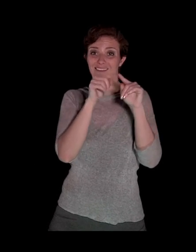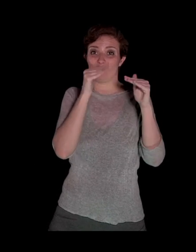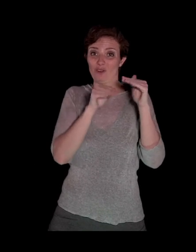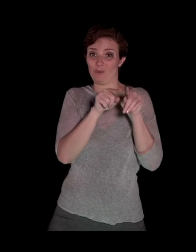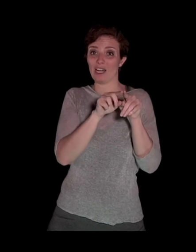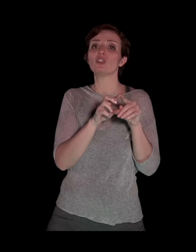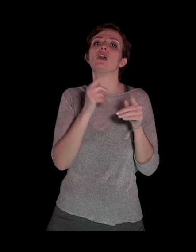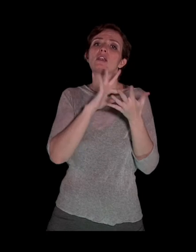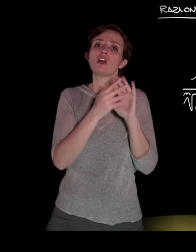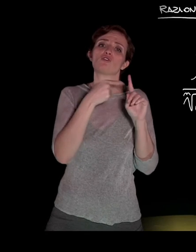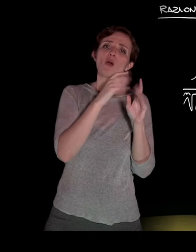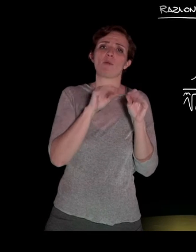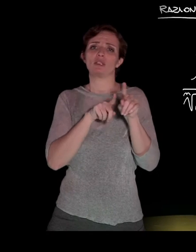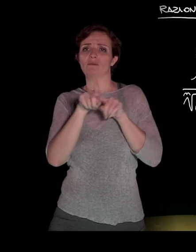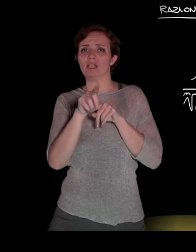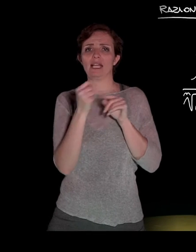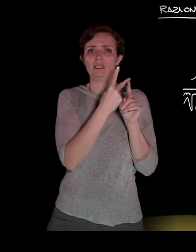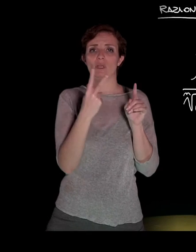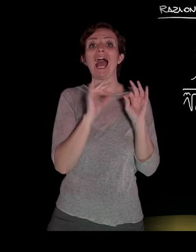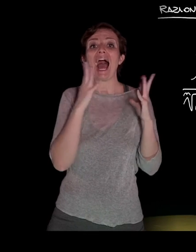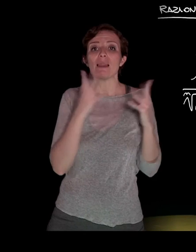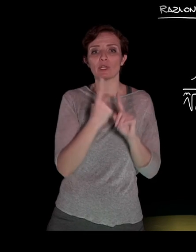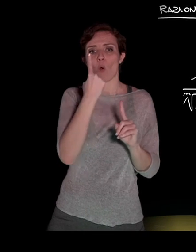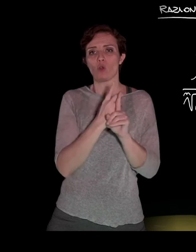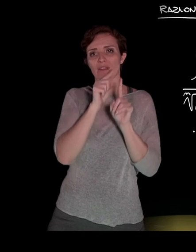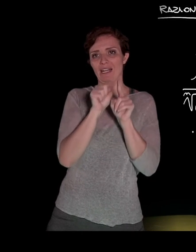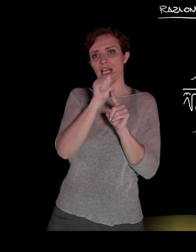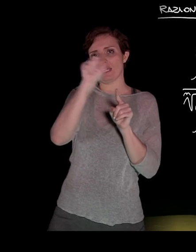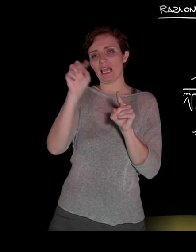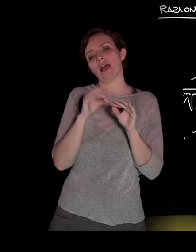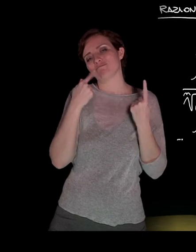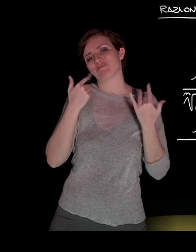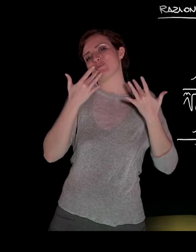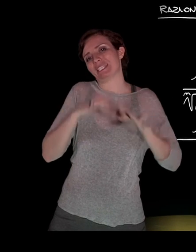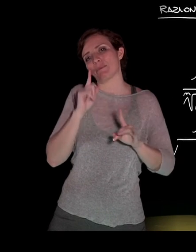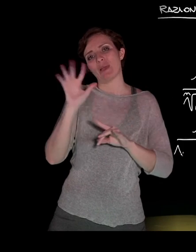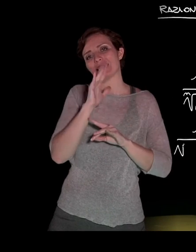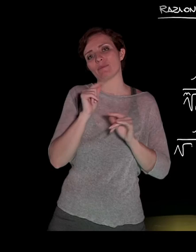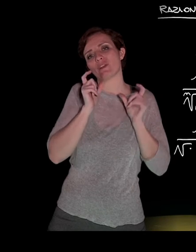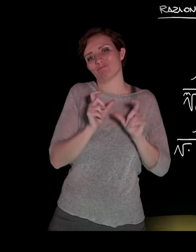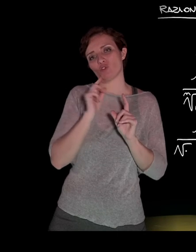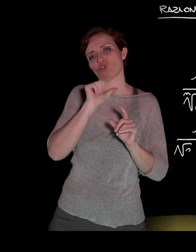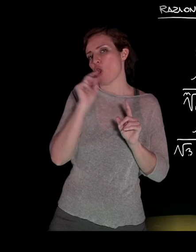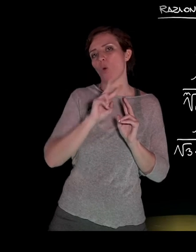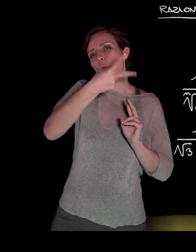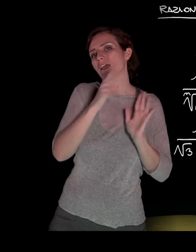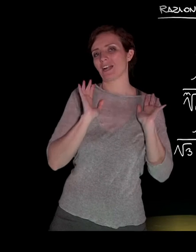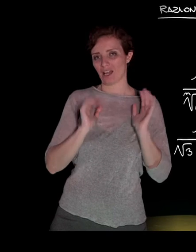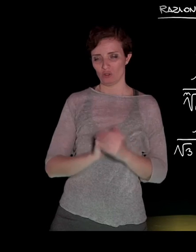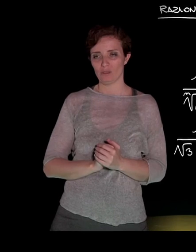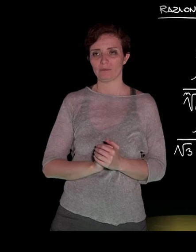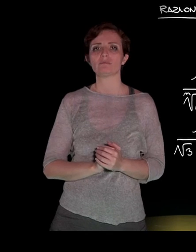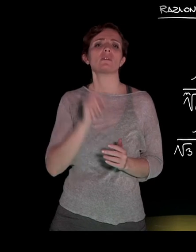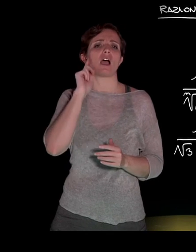almeno uno sia un radicale per semplicità soltanto quadrati con questo caso quindi prendiamo ad esempio la radice